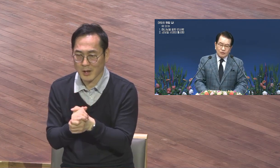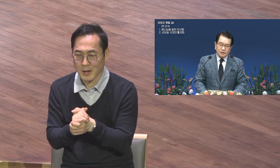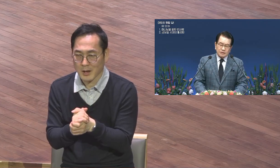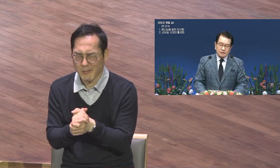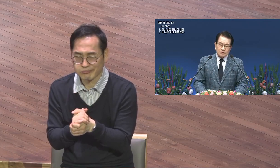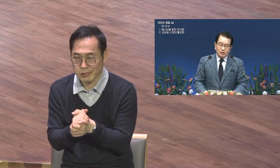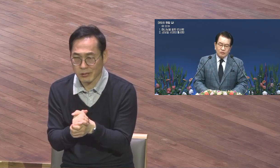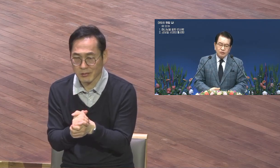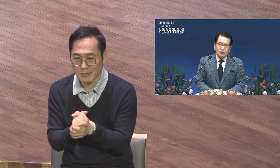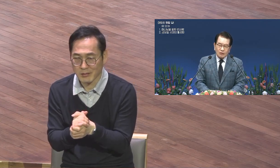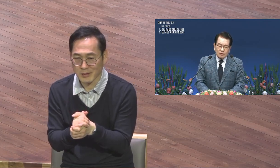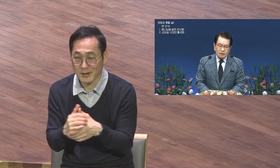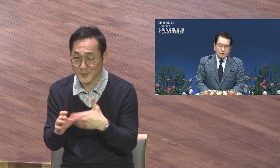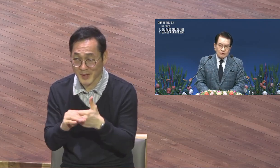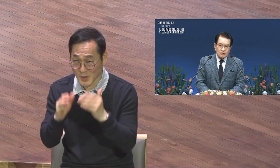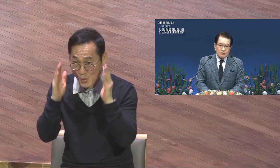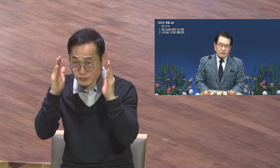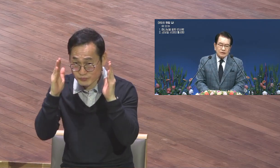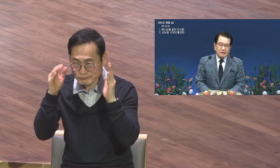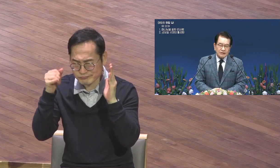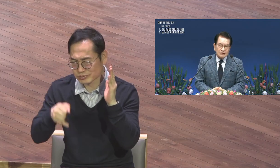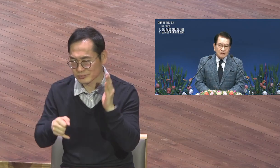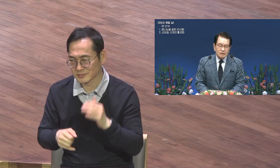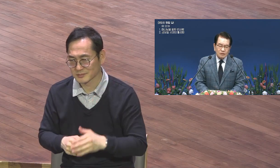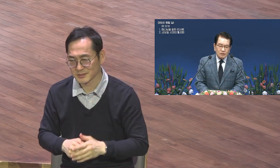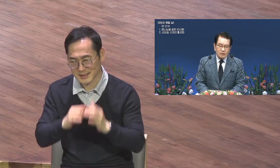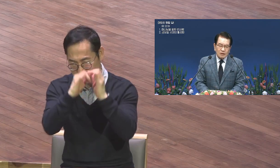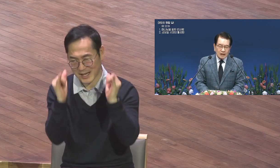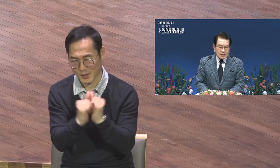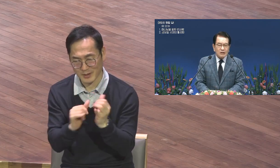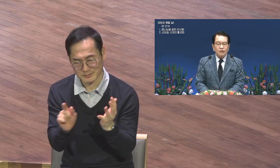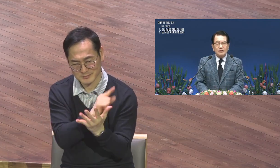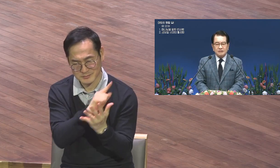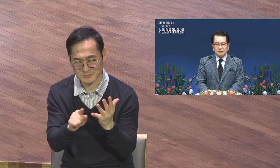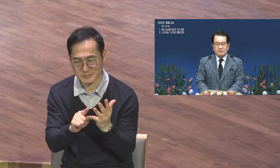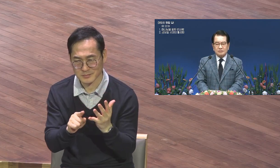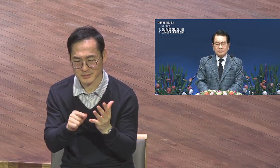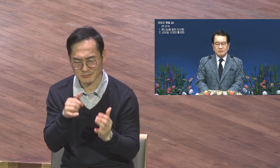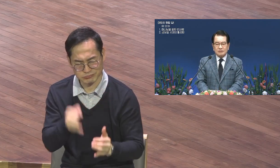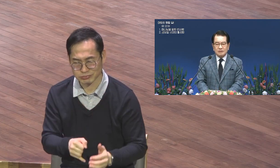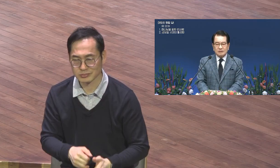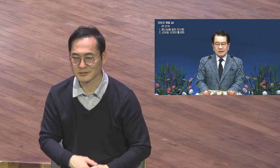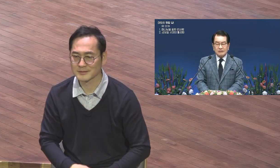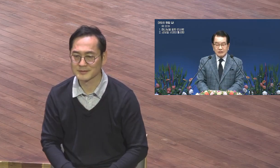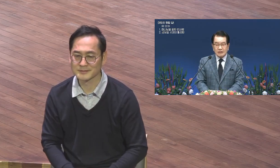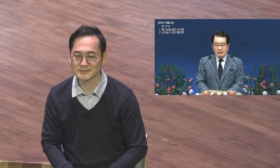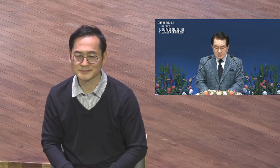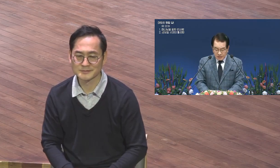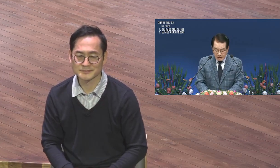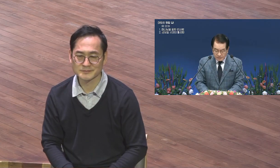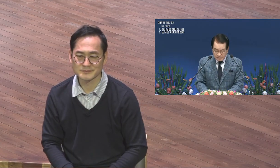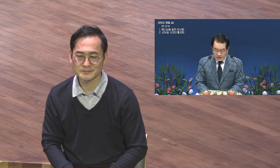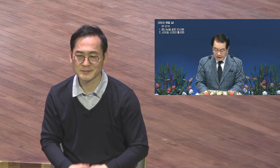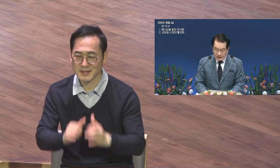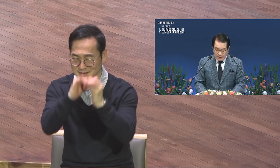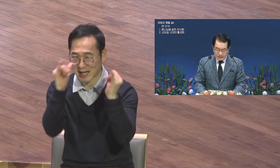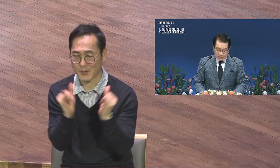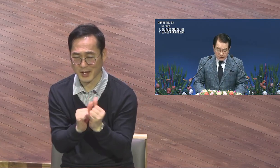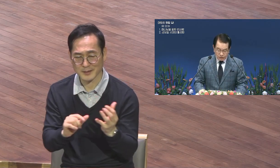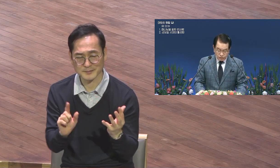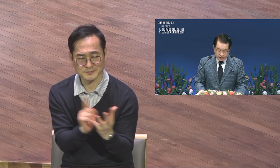기도를 모르면 공부도 사회생활도 한계가 오게 돼 있어요. 사회생활이 얼마나